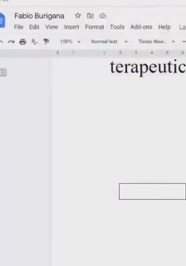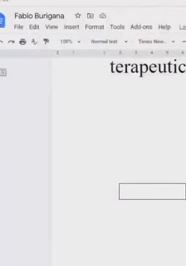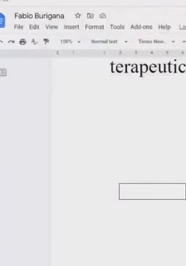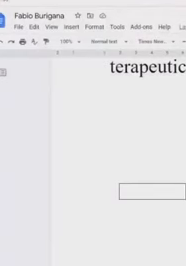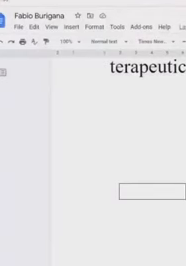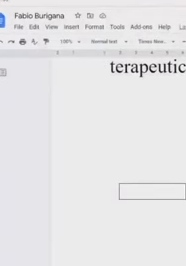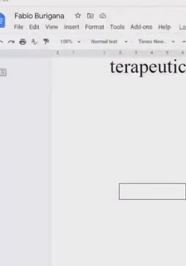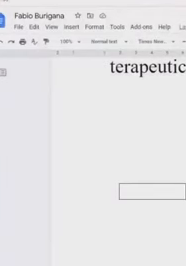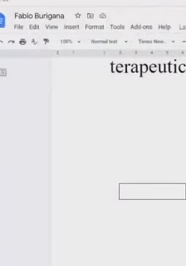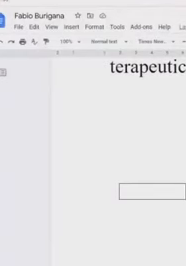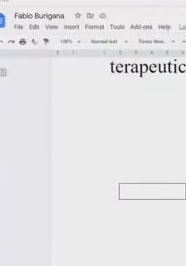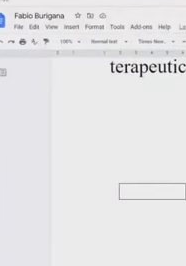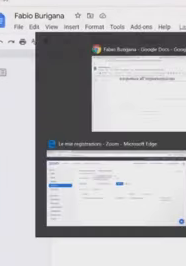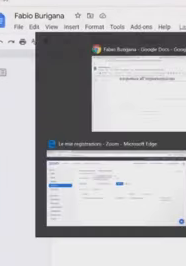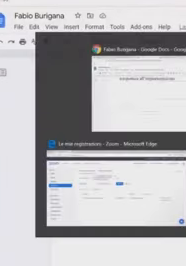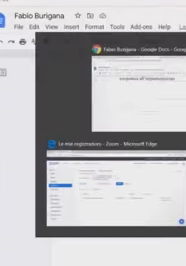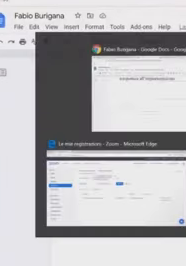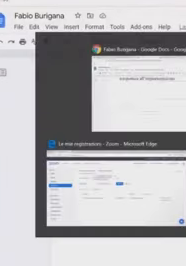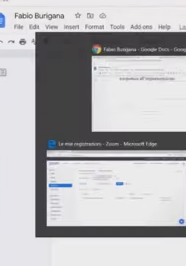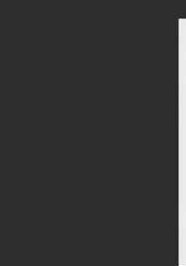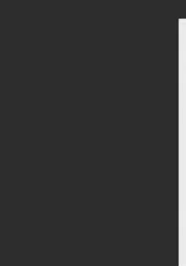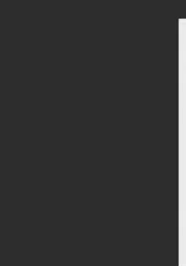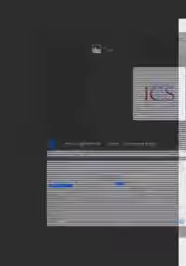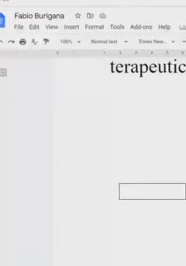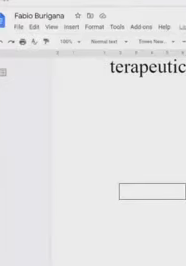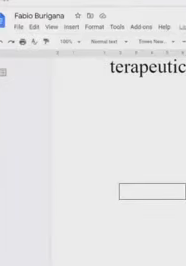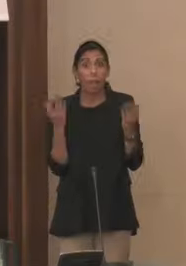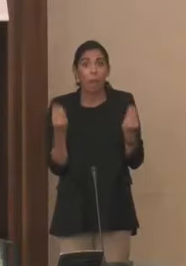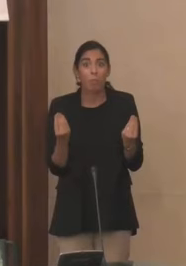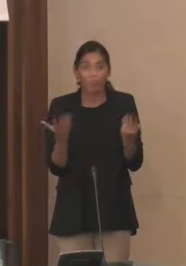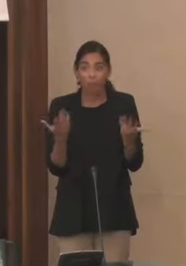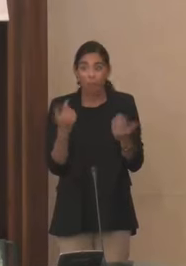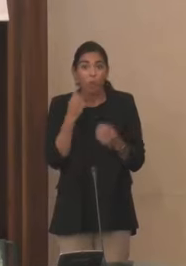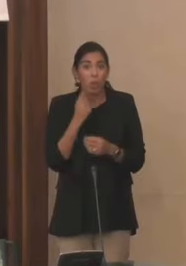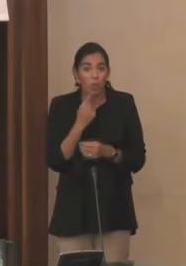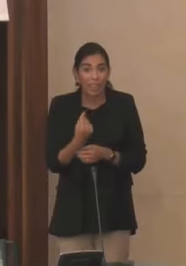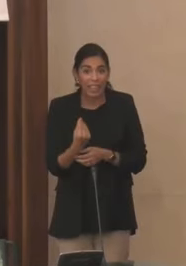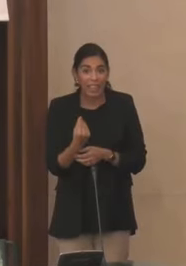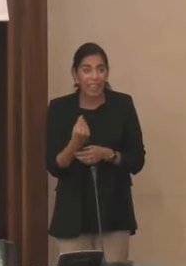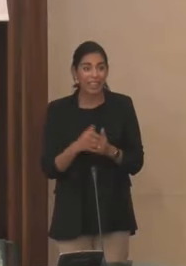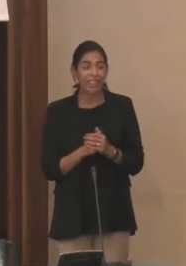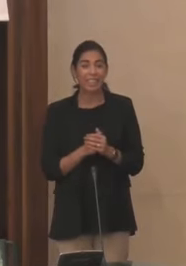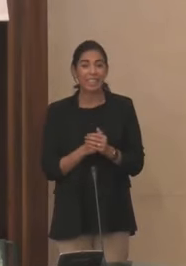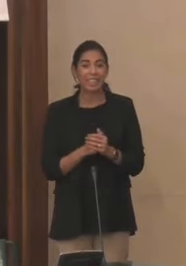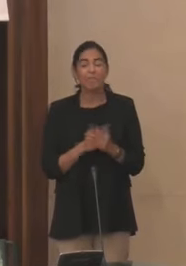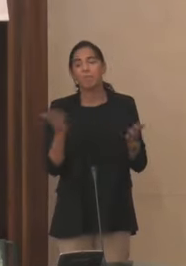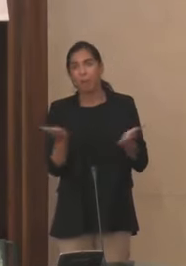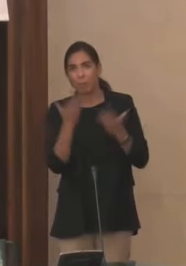È sparita. È terribile questo. Io adesso non so cosa dire. non è vero, mi